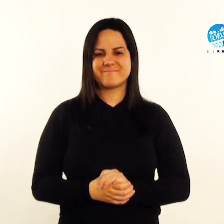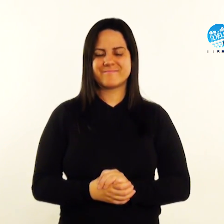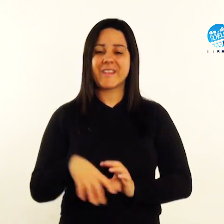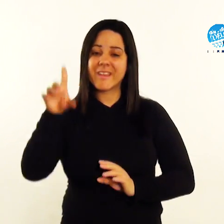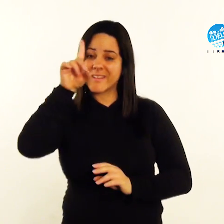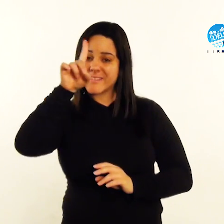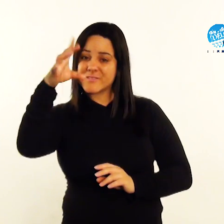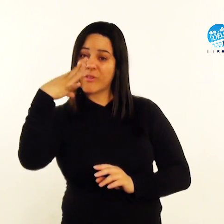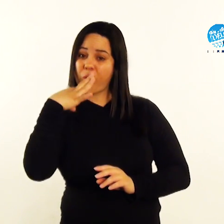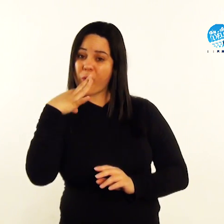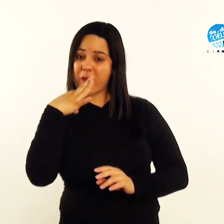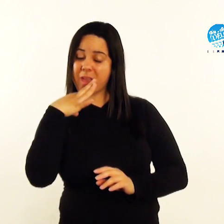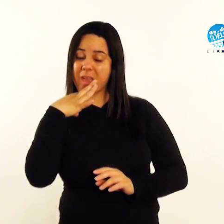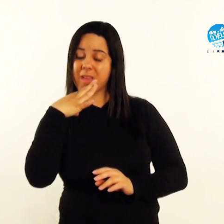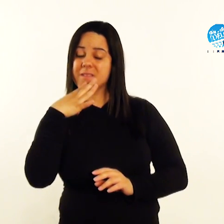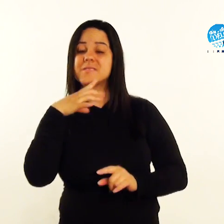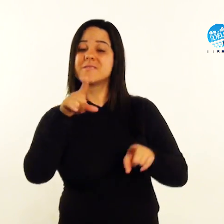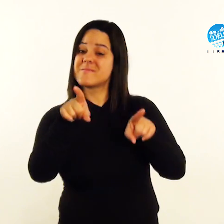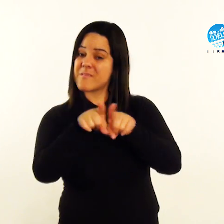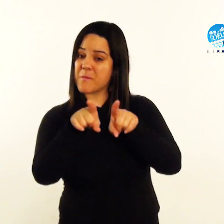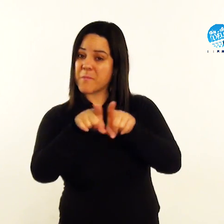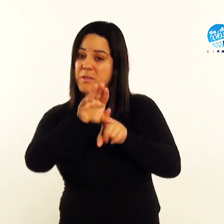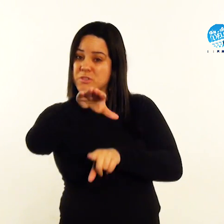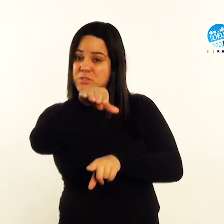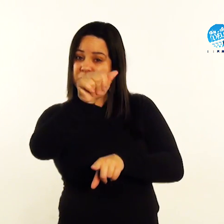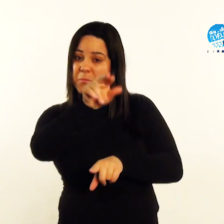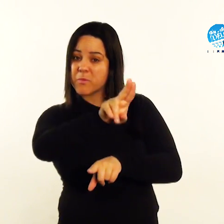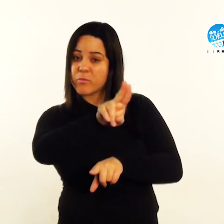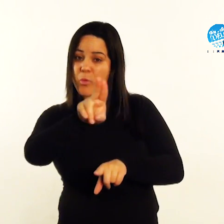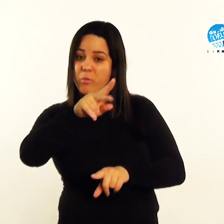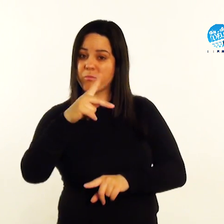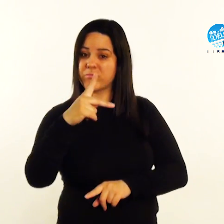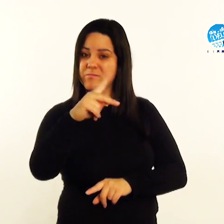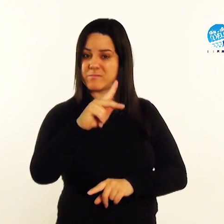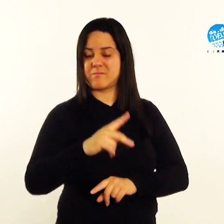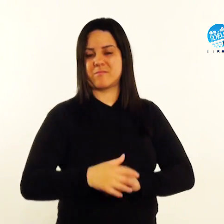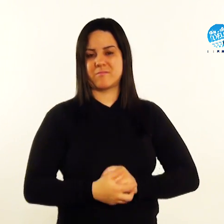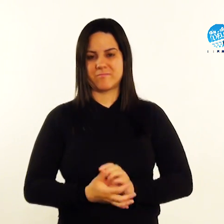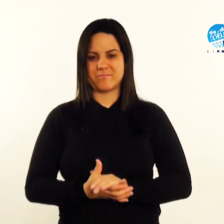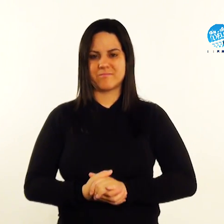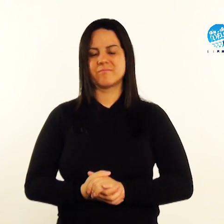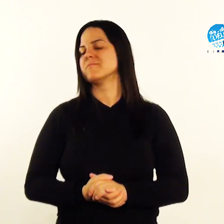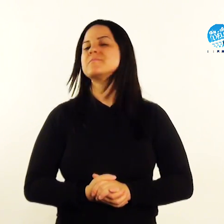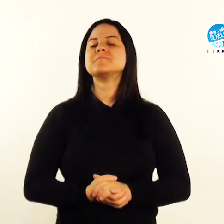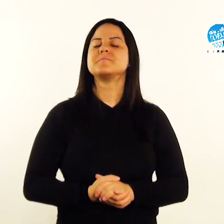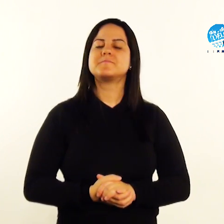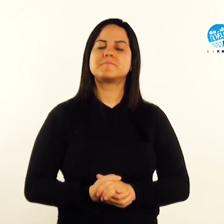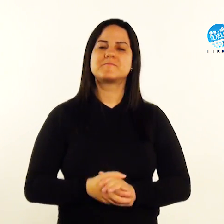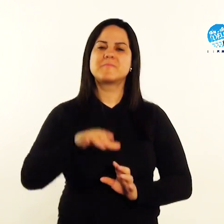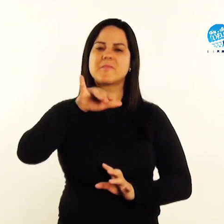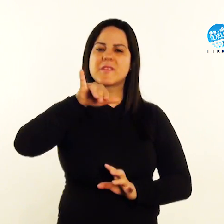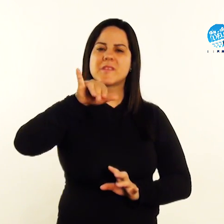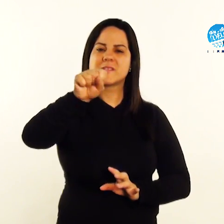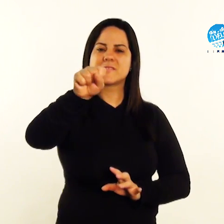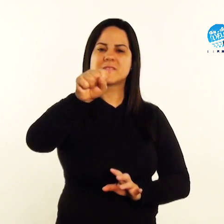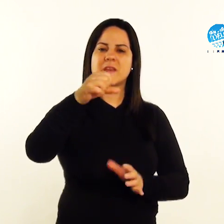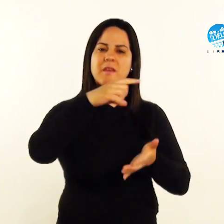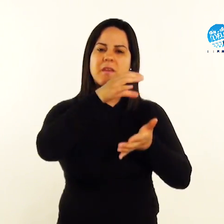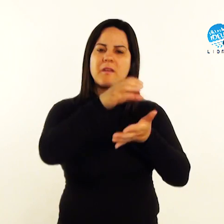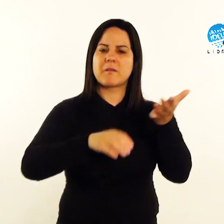E Ele não somente conhece, como chama você pelo seu nome. Olha só o que diz a Bíblia em Isaías 43, a Bíblia